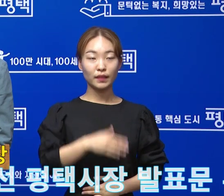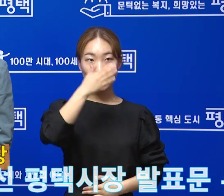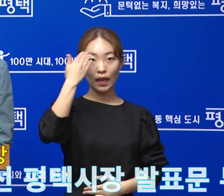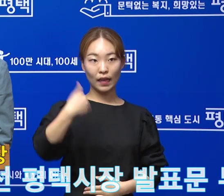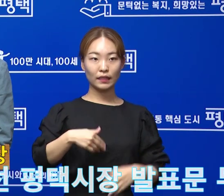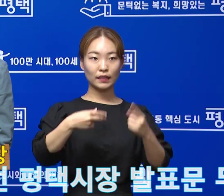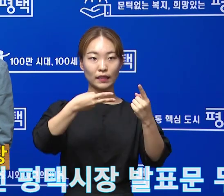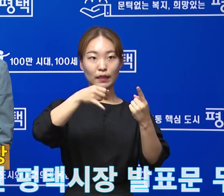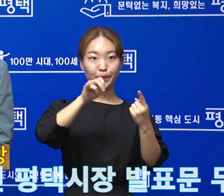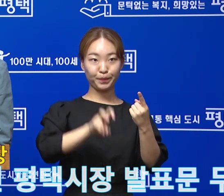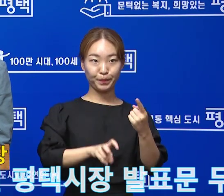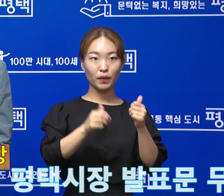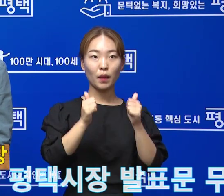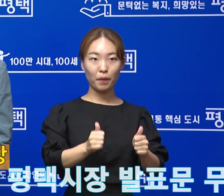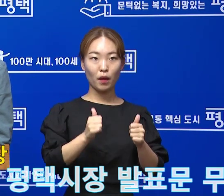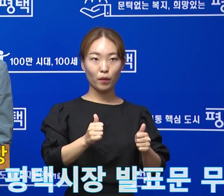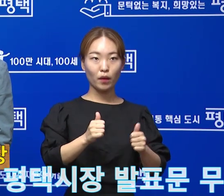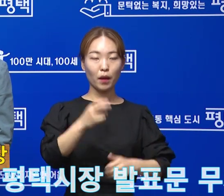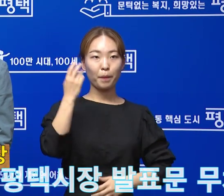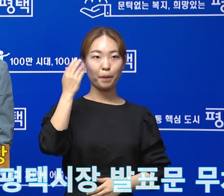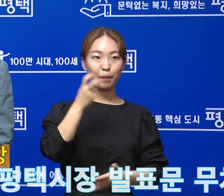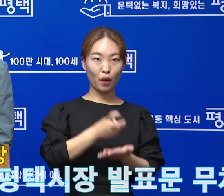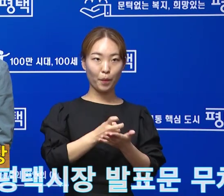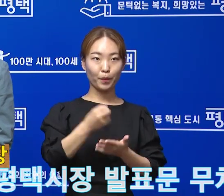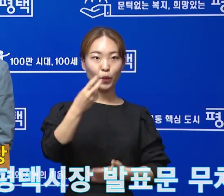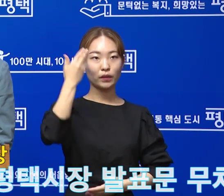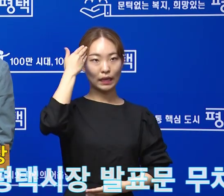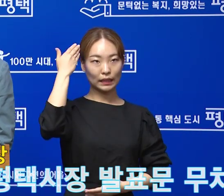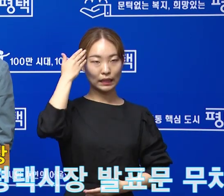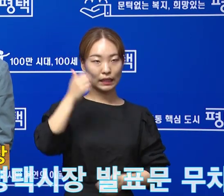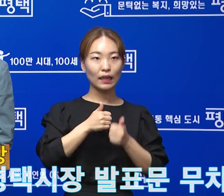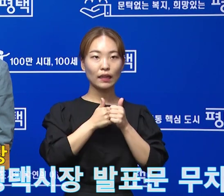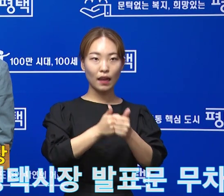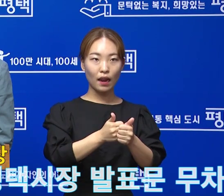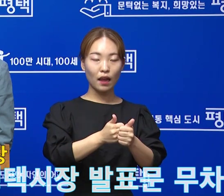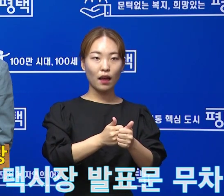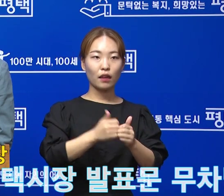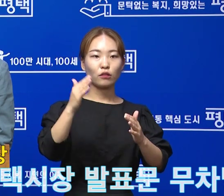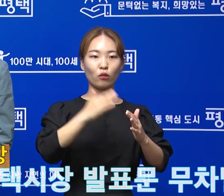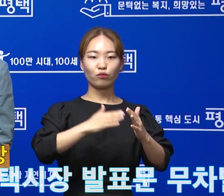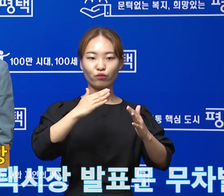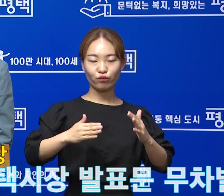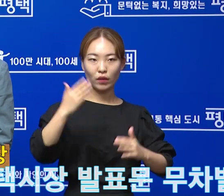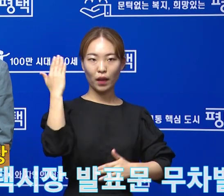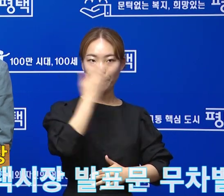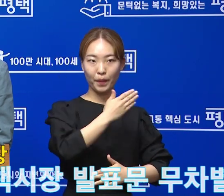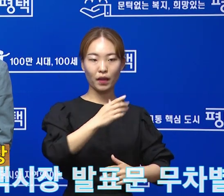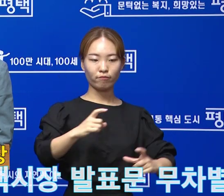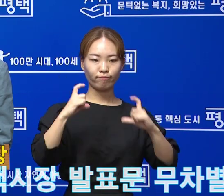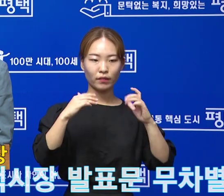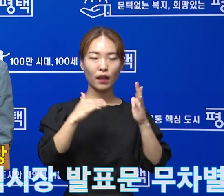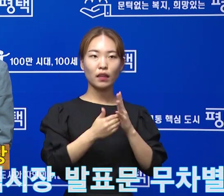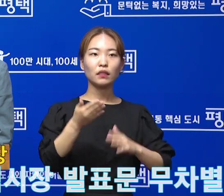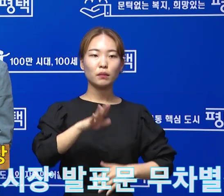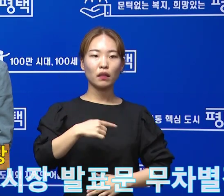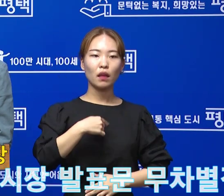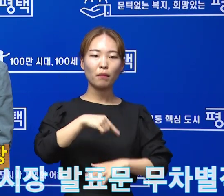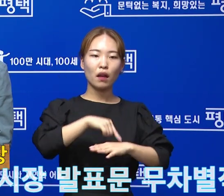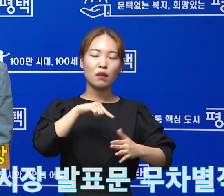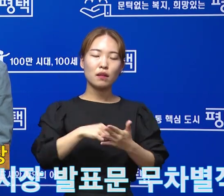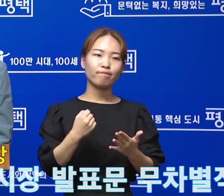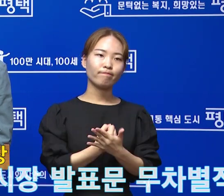다행스럽게도 1심 재판부가 법과 상식에 따른 공정한 판단을 내려줬으나 저희 참담한 심경은 이루다